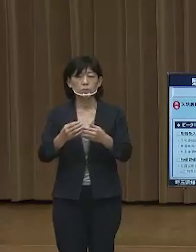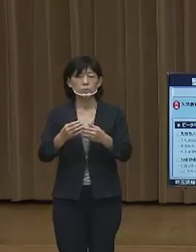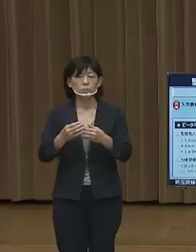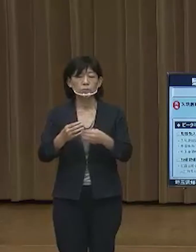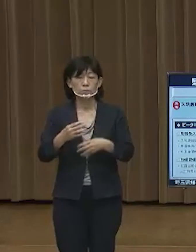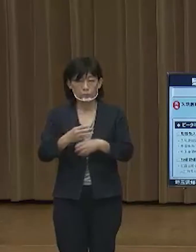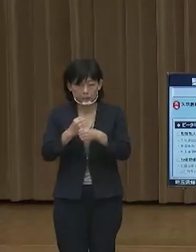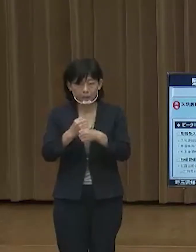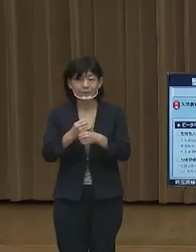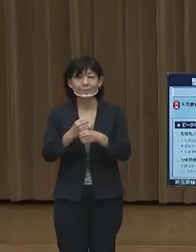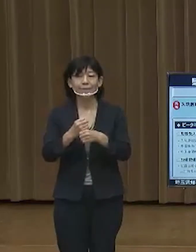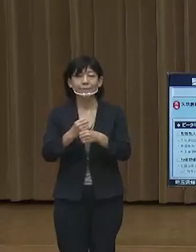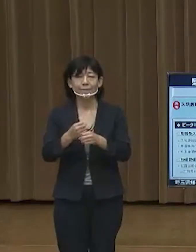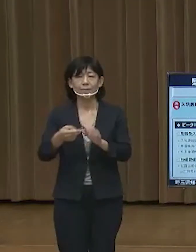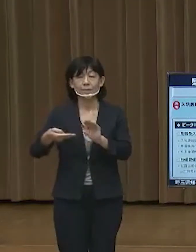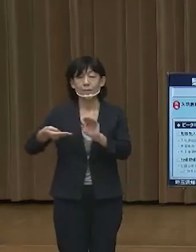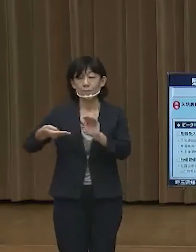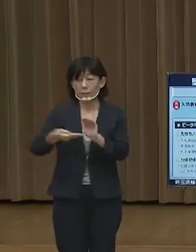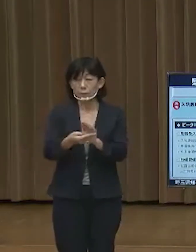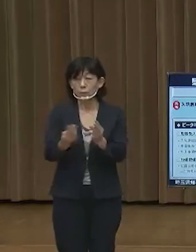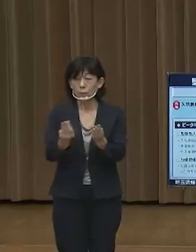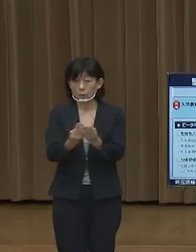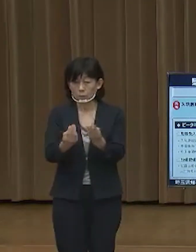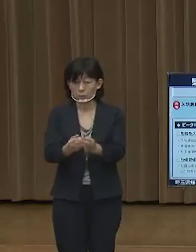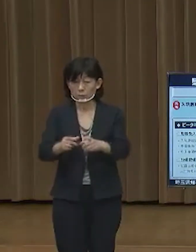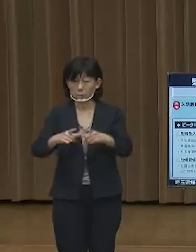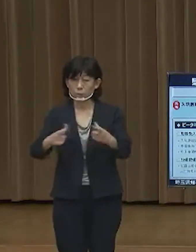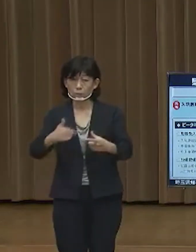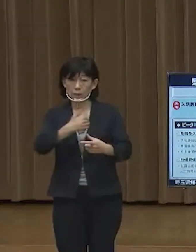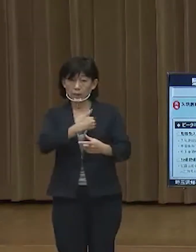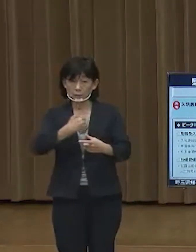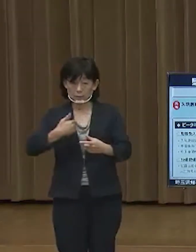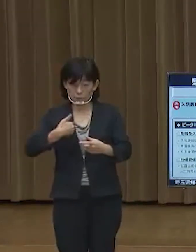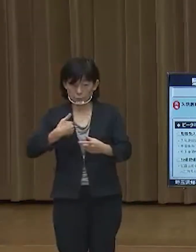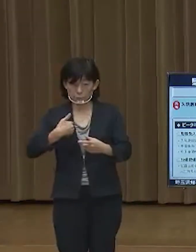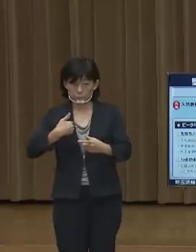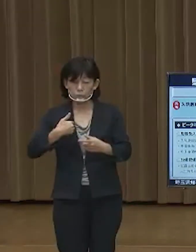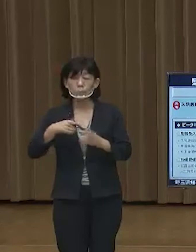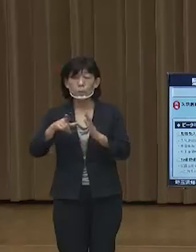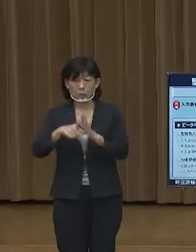なところがあれば、そこにはお話し合いとか協力要請は引き